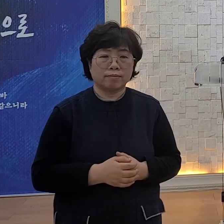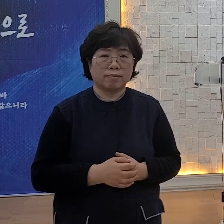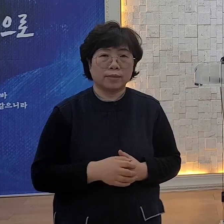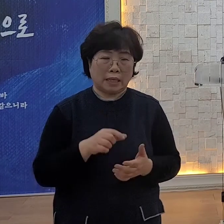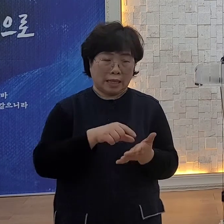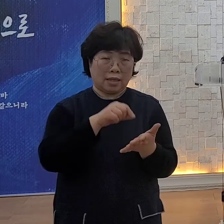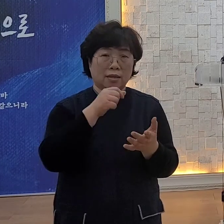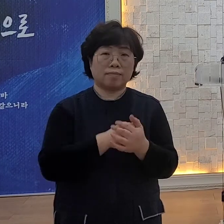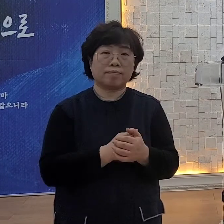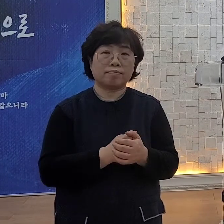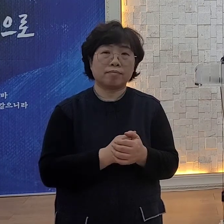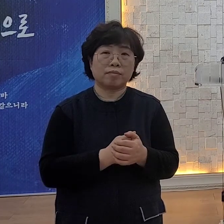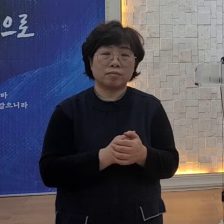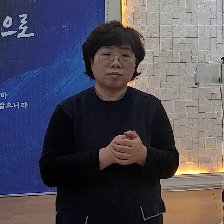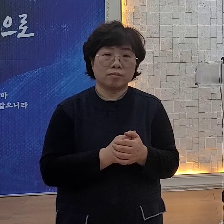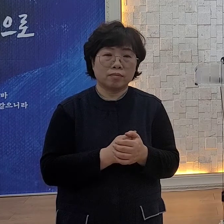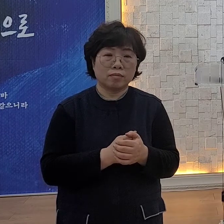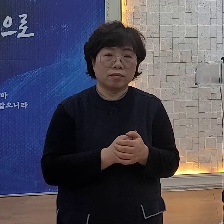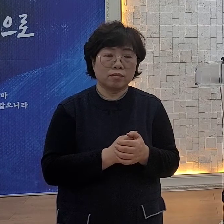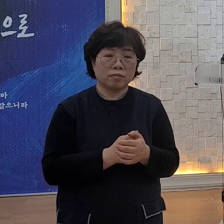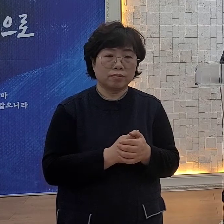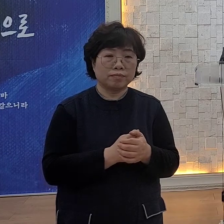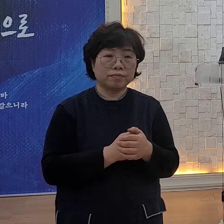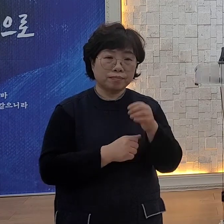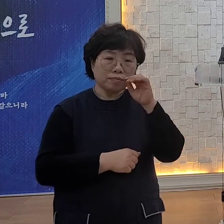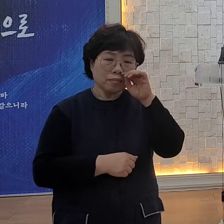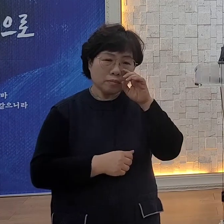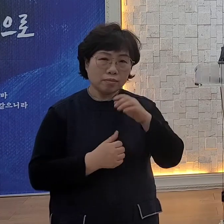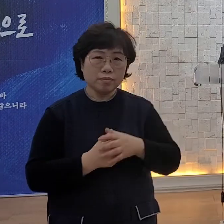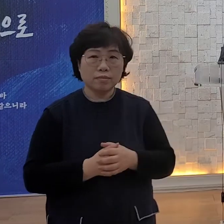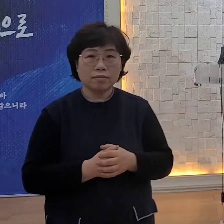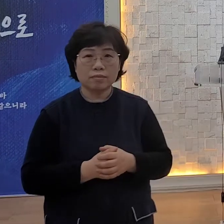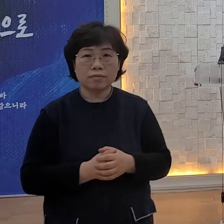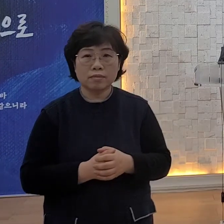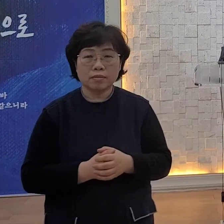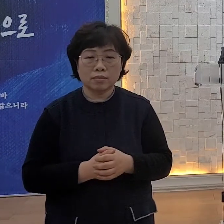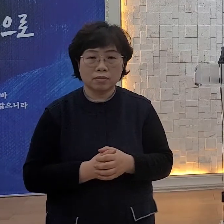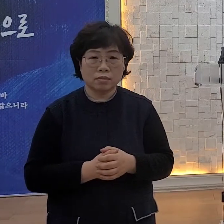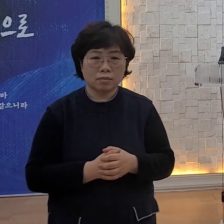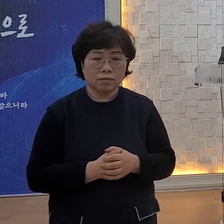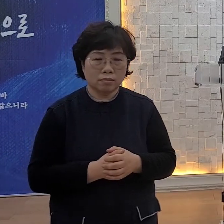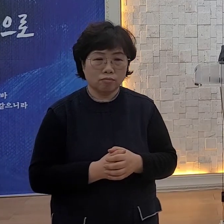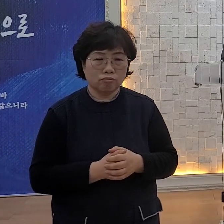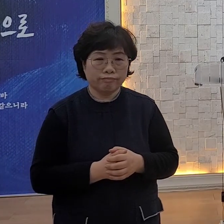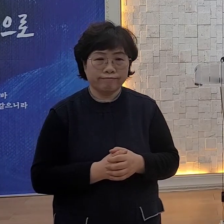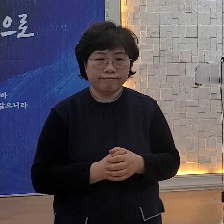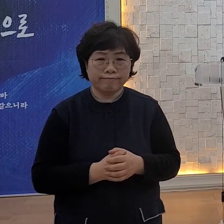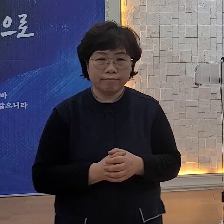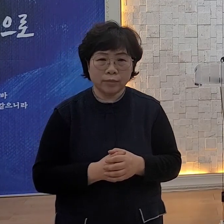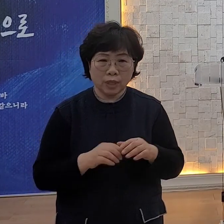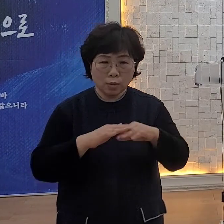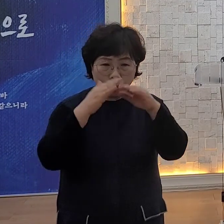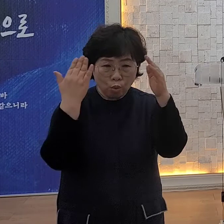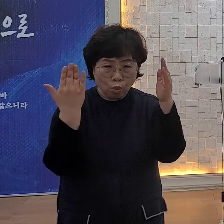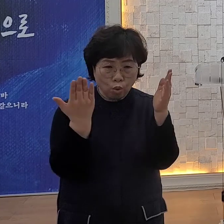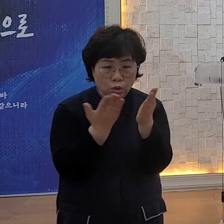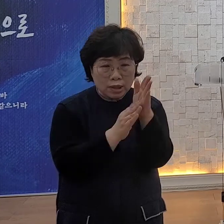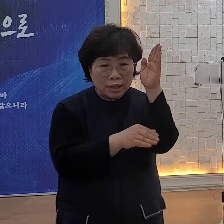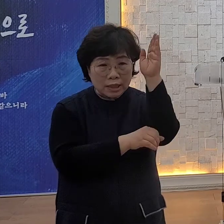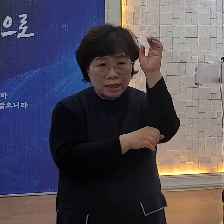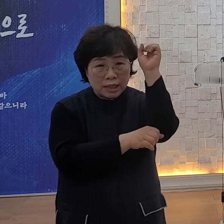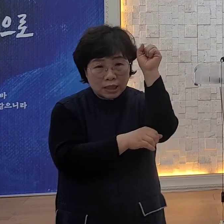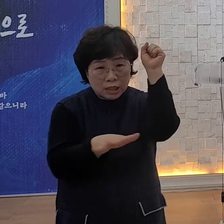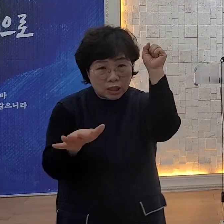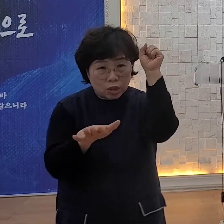이 로마서 1장에서 말하는 이 대안이 너무너무 간단하다는 거예요. 무엇입니까? 모든 기준을